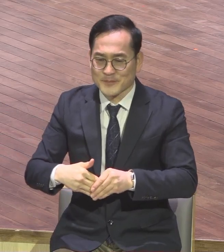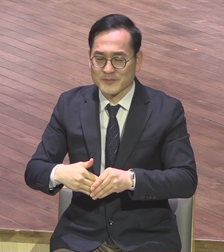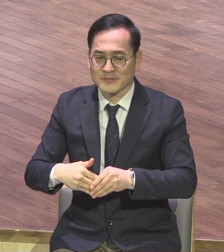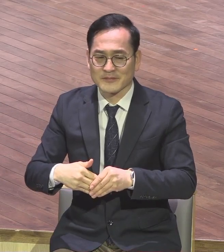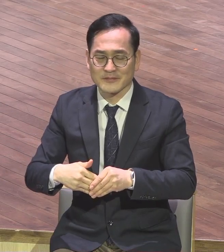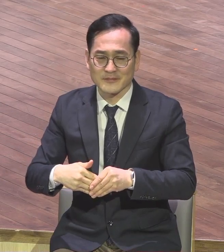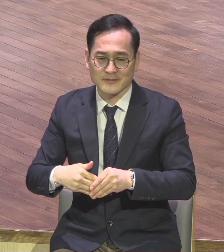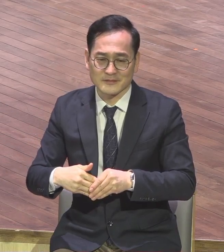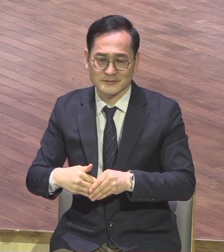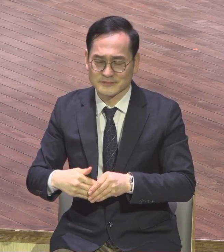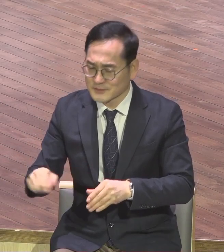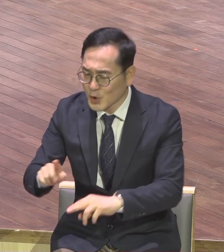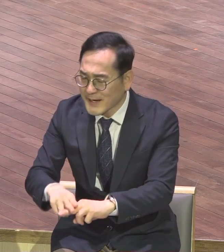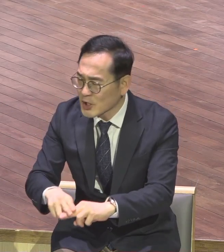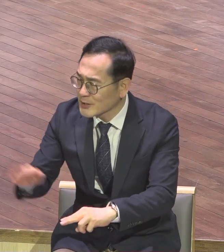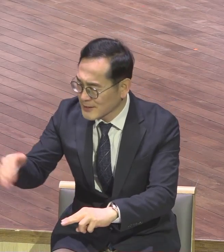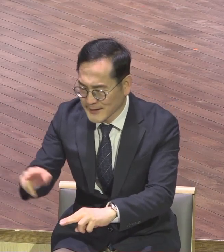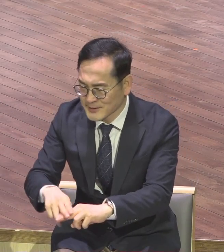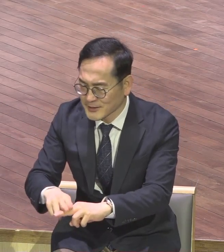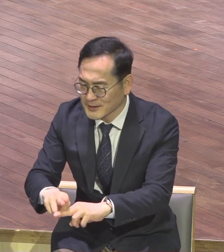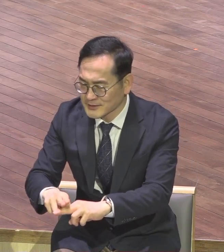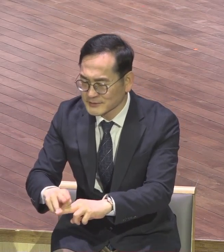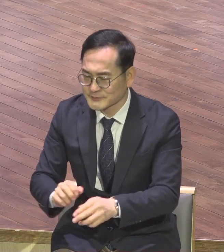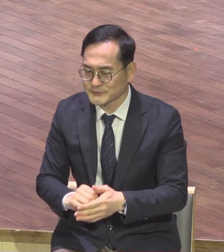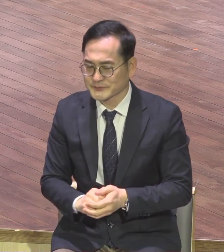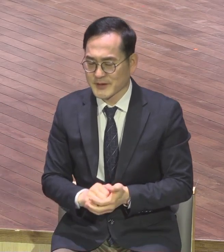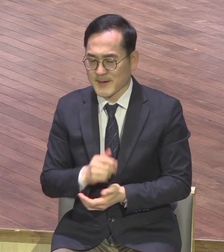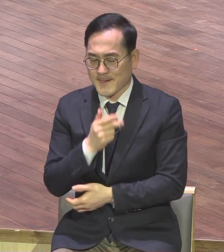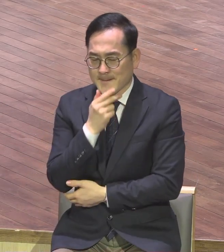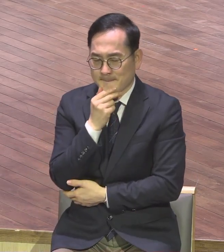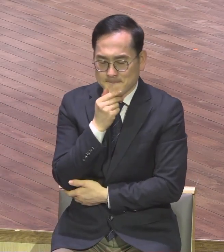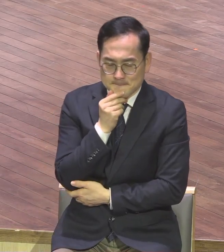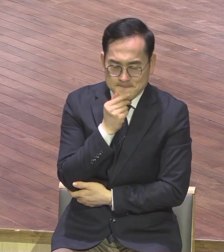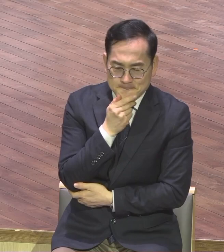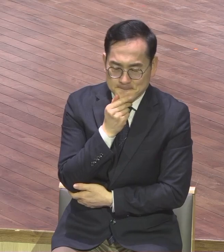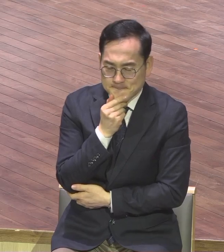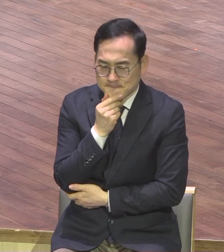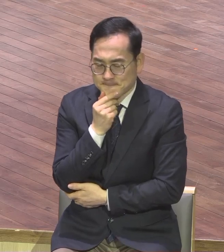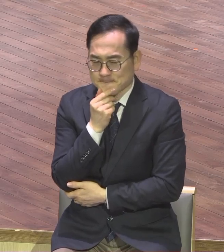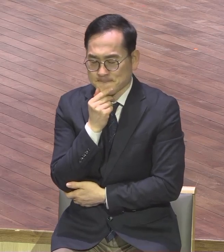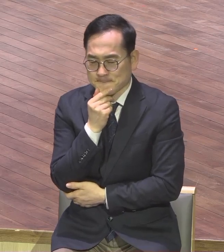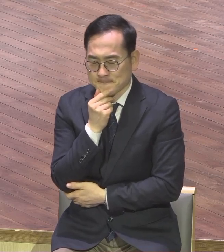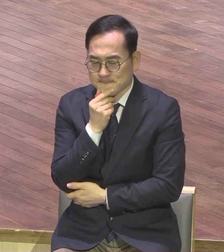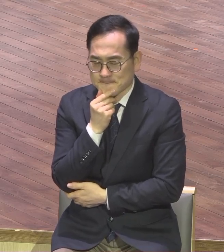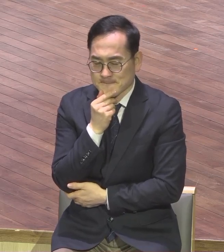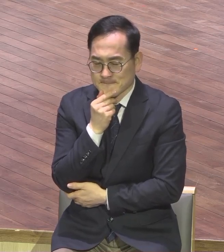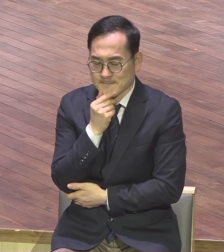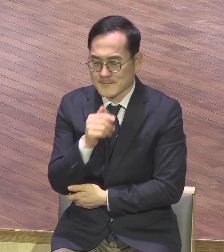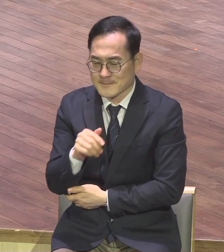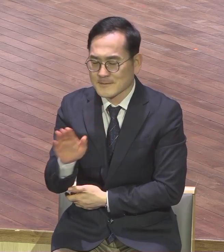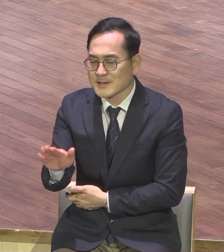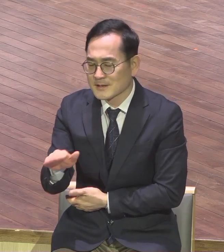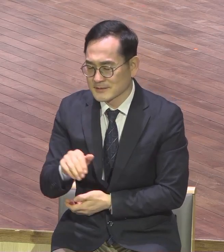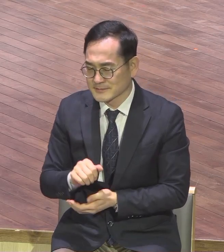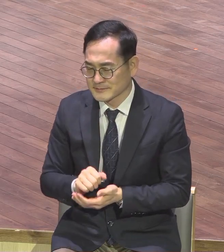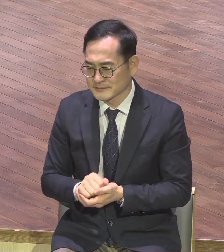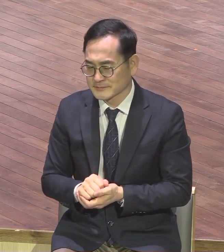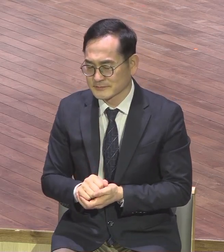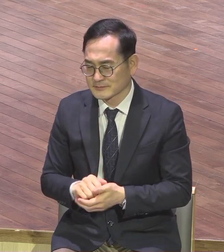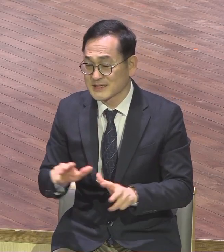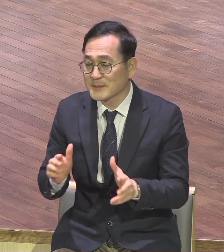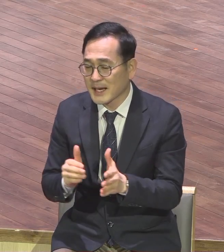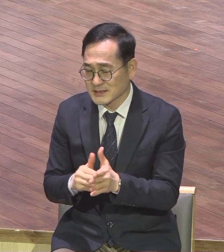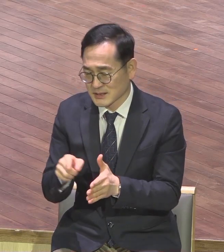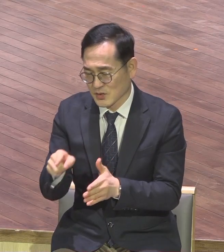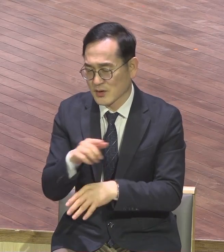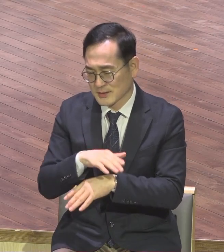선생님께서 앉으라 하더니 잠시 머뭇거리듯 하더니 하는 말씀입니다. 사연아, 그동안 내가